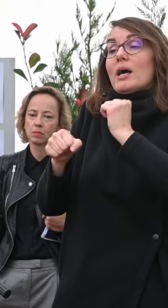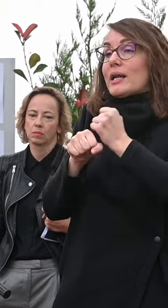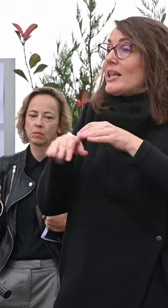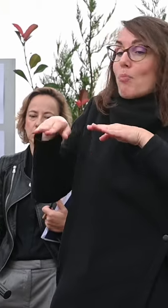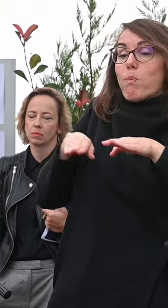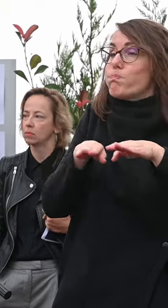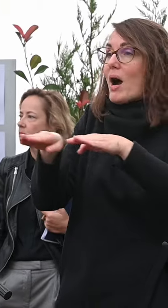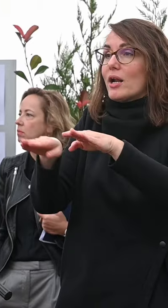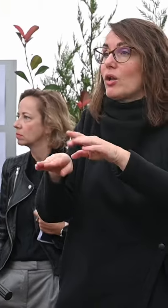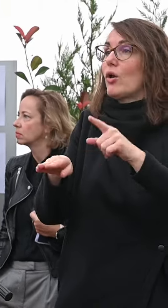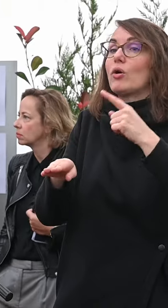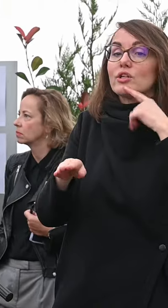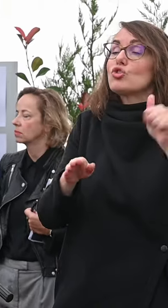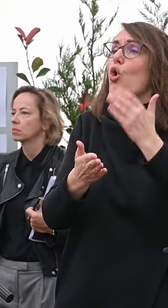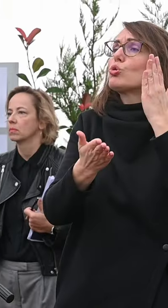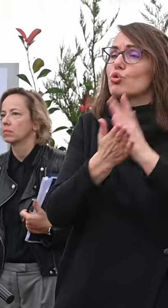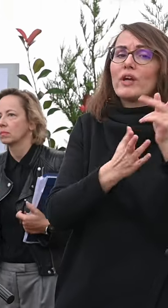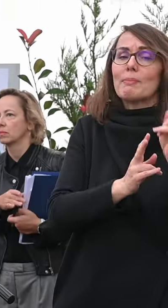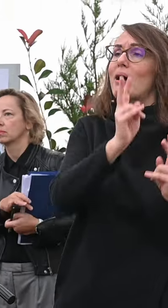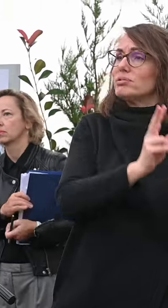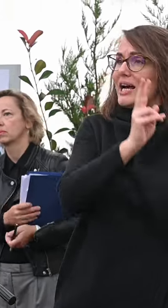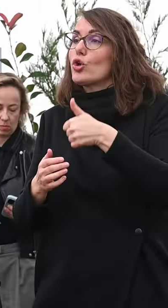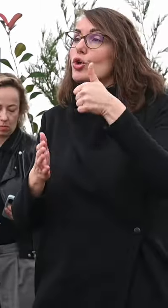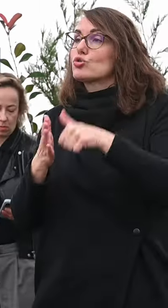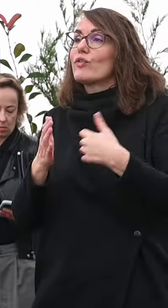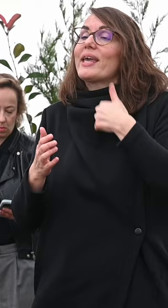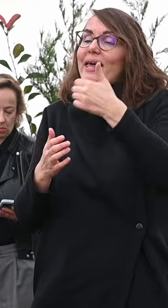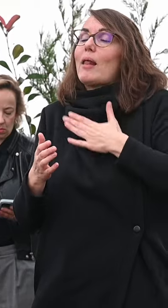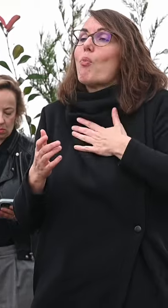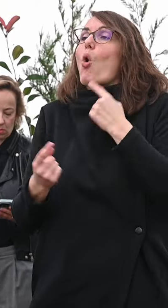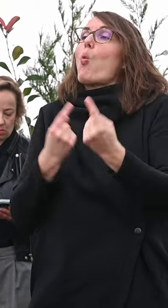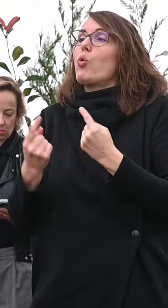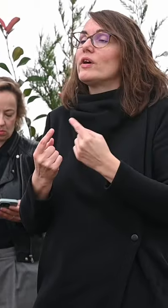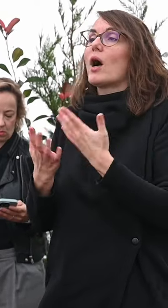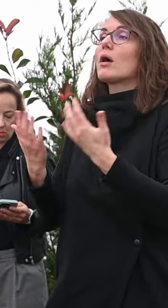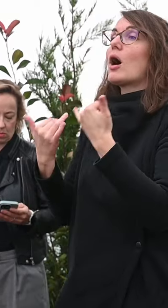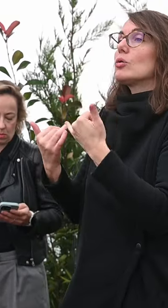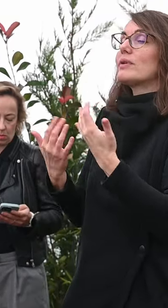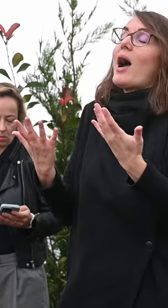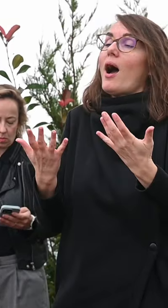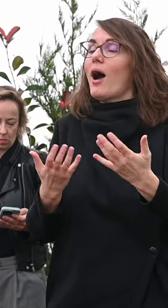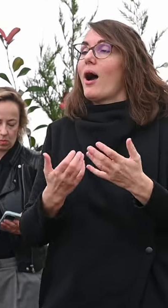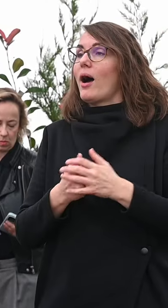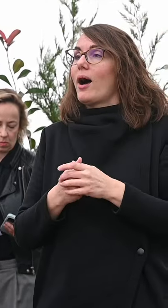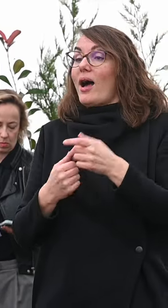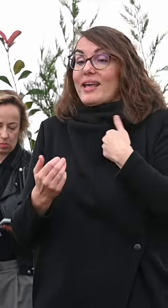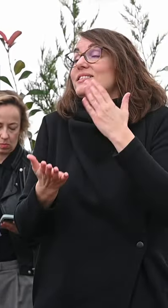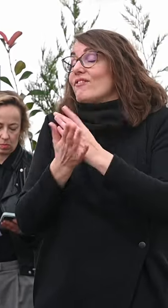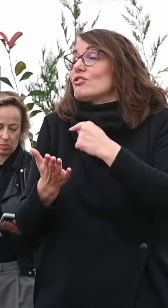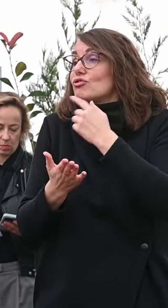paralelno bez obzira što još uvijek traju ovo rješavanje imovinskog prava. Kako to stoji? Međutim, kao što sam i